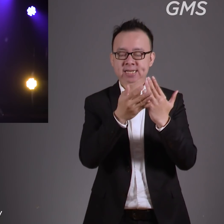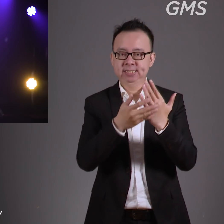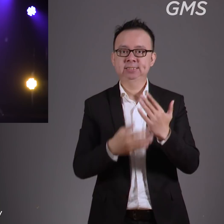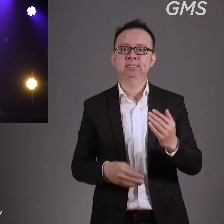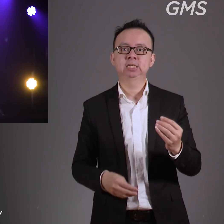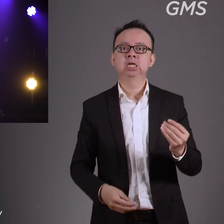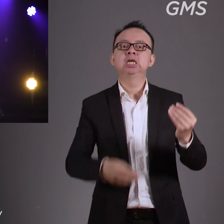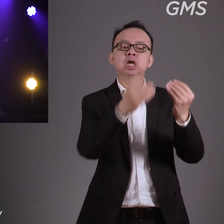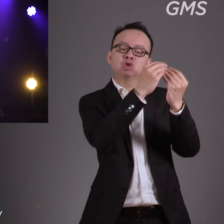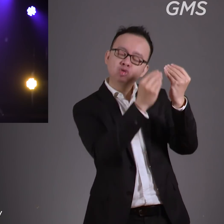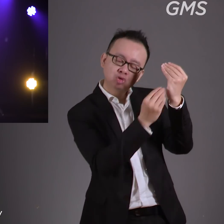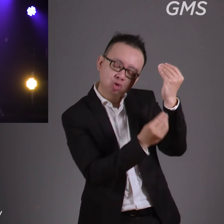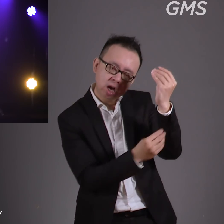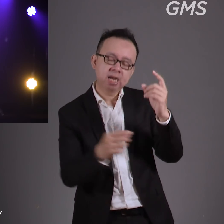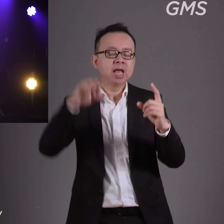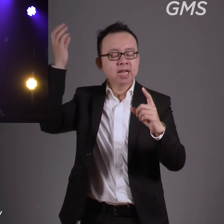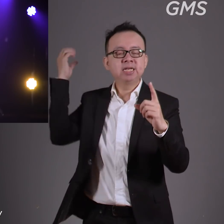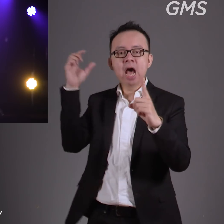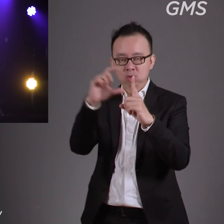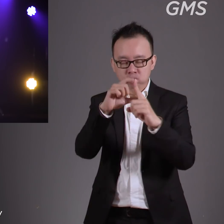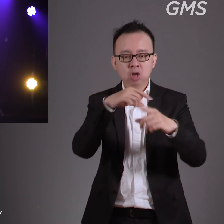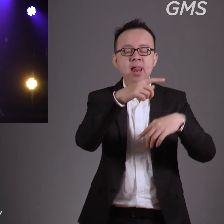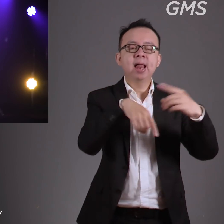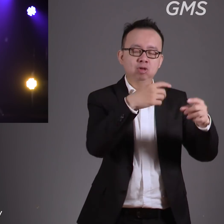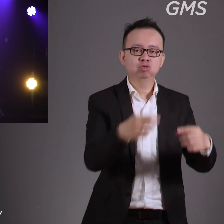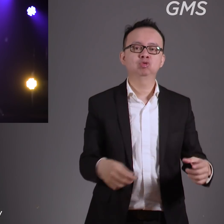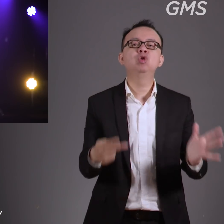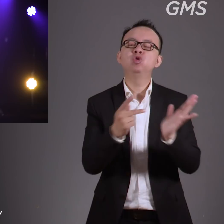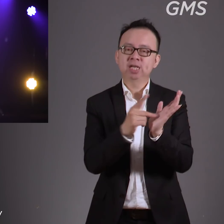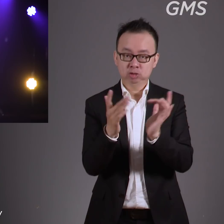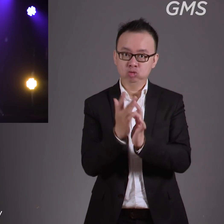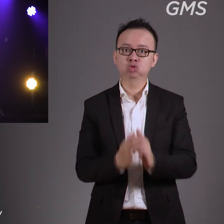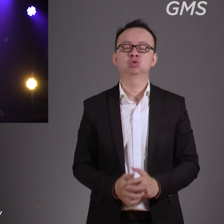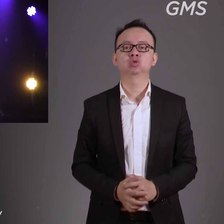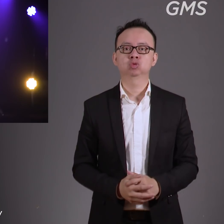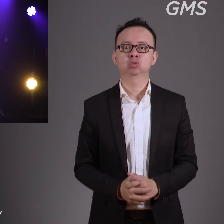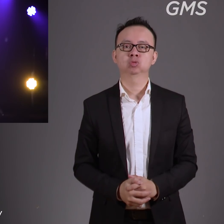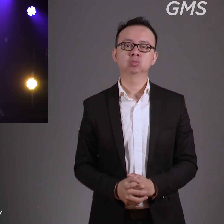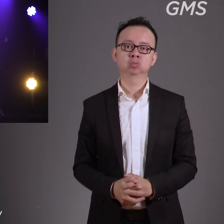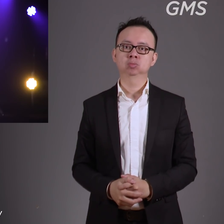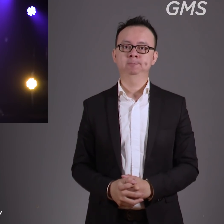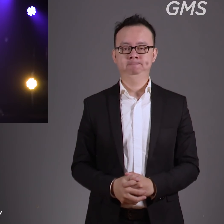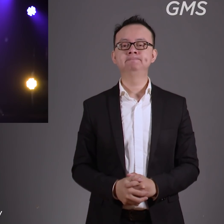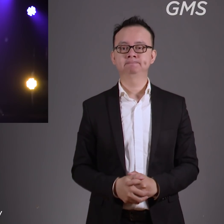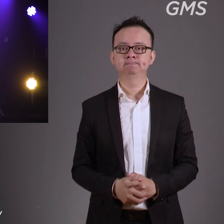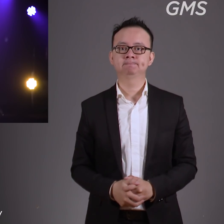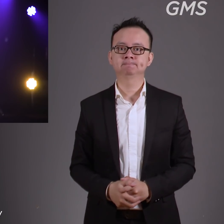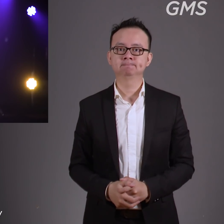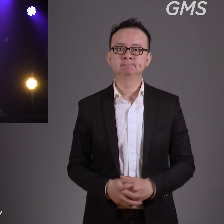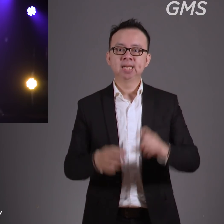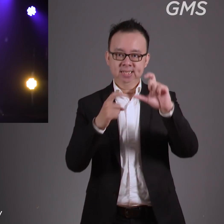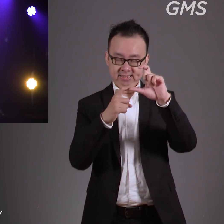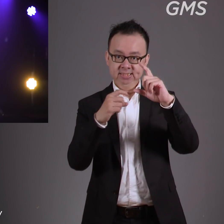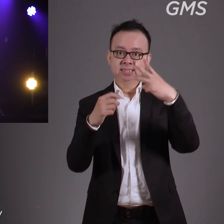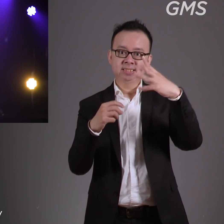Lalu turun-temurun Daud, turun-temurun Yesus. Inilah jalur iman. Bahkan Sem